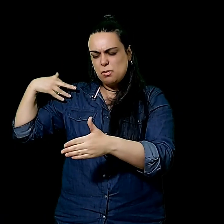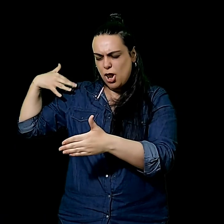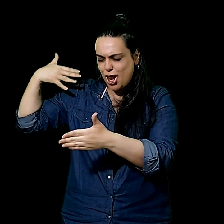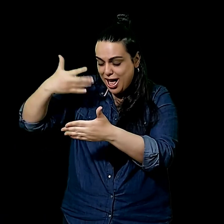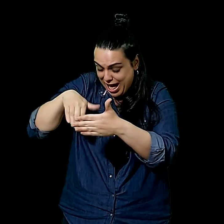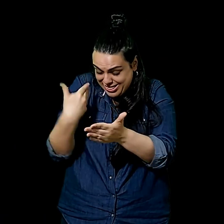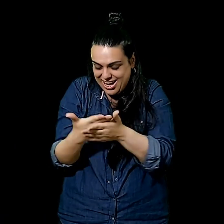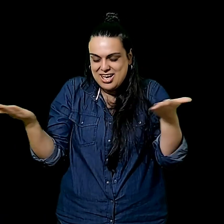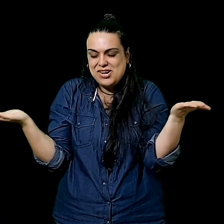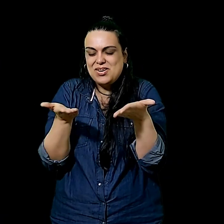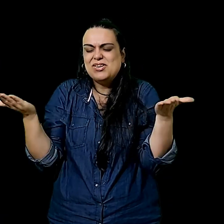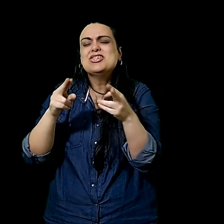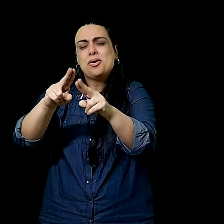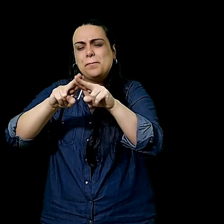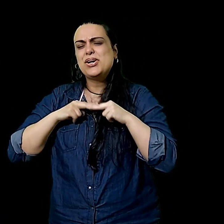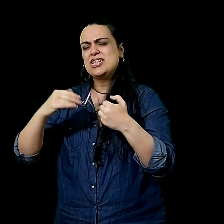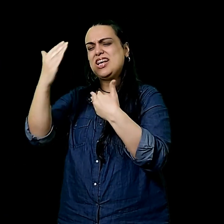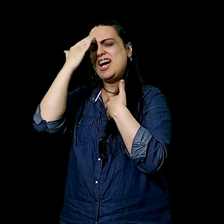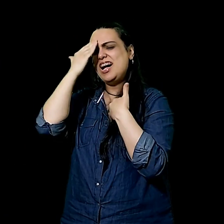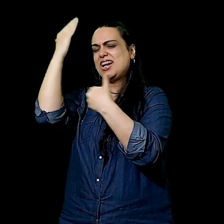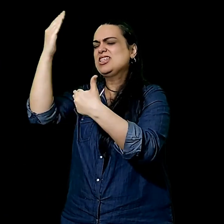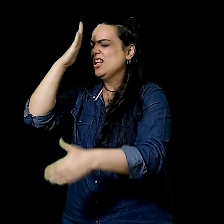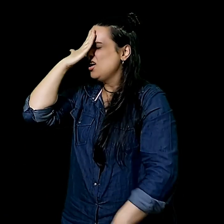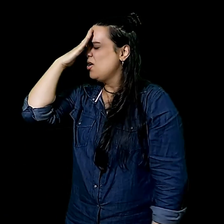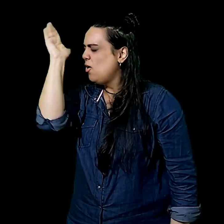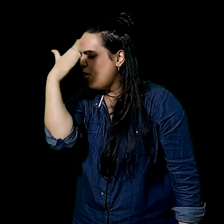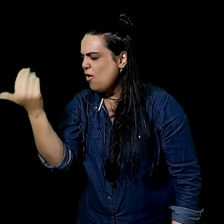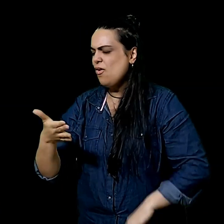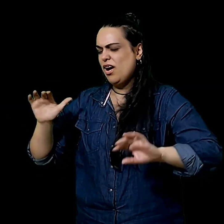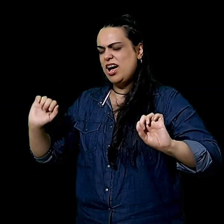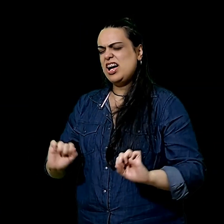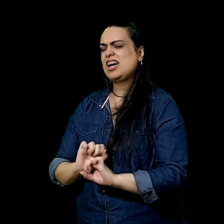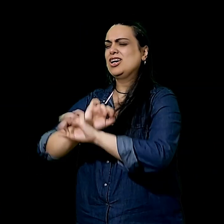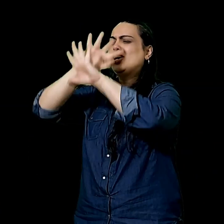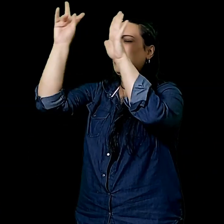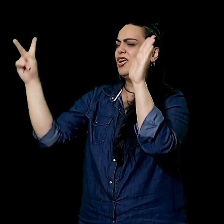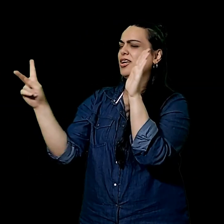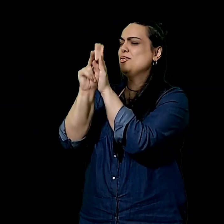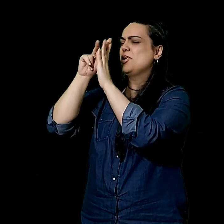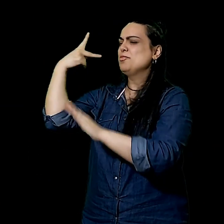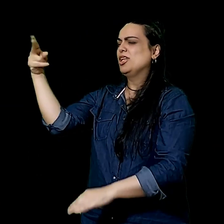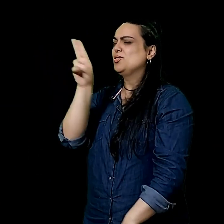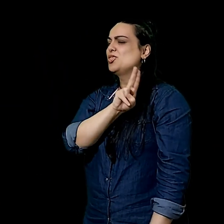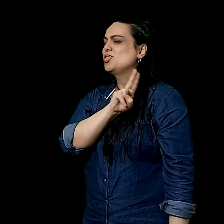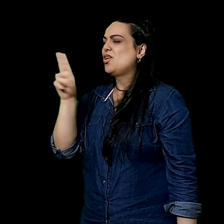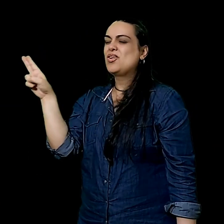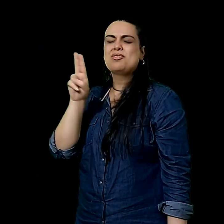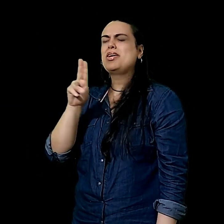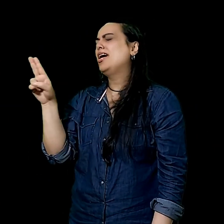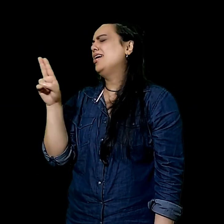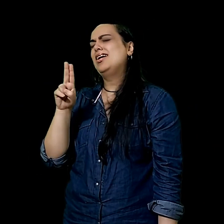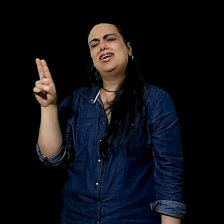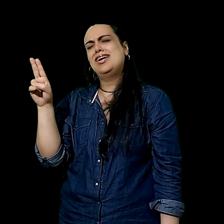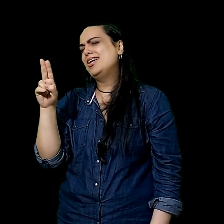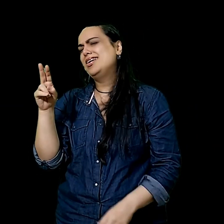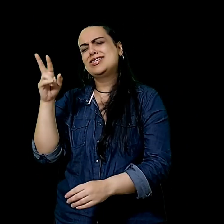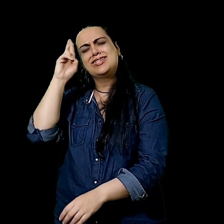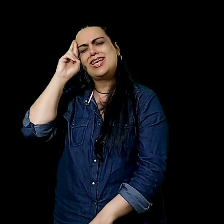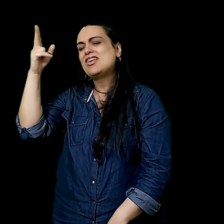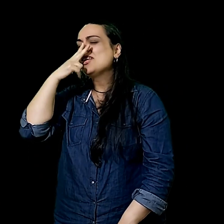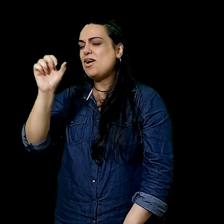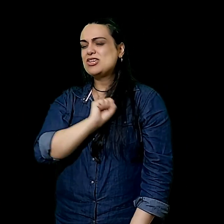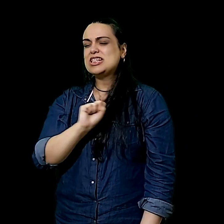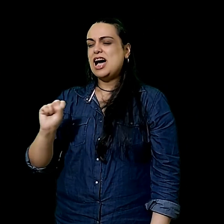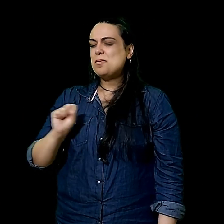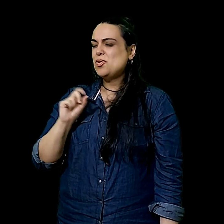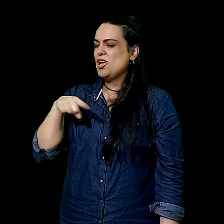por isso te damos a nossa gratidão. Recebe toda a honra e toda a glória que é devida ao teu nome. Ah, Senhor, como Samuel,